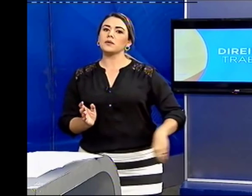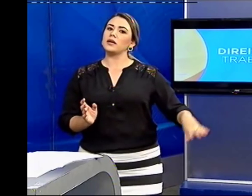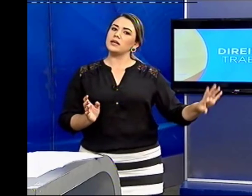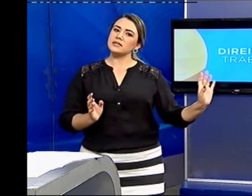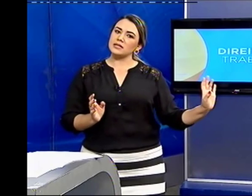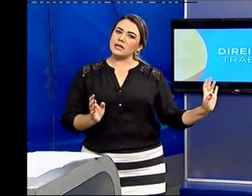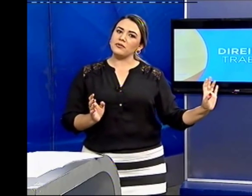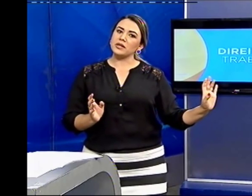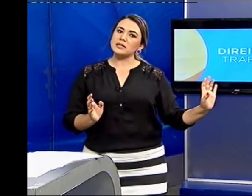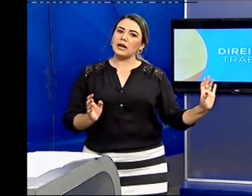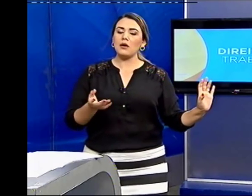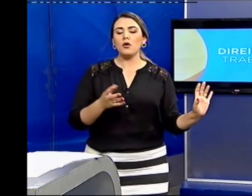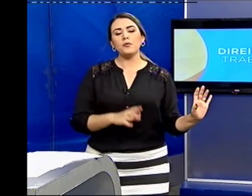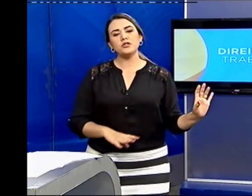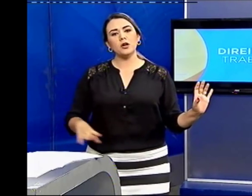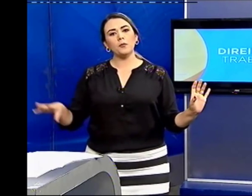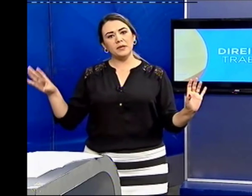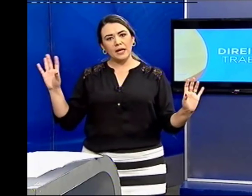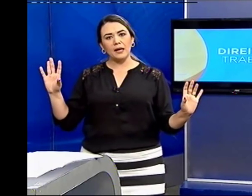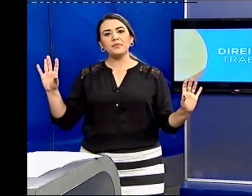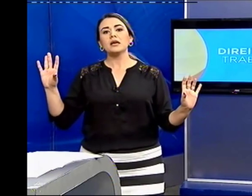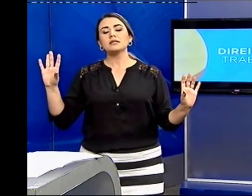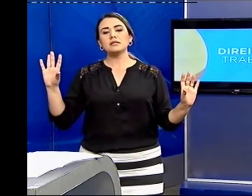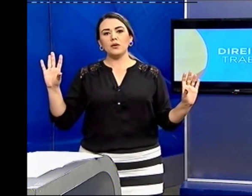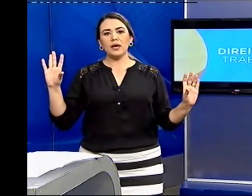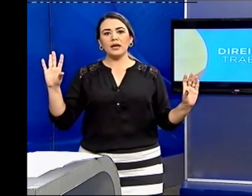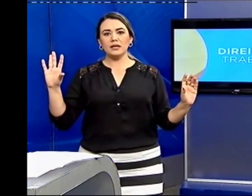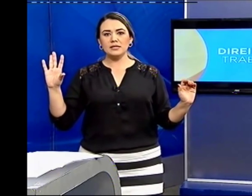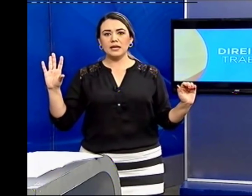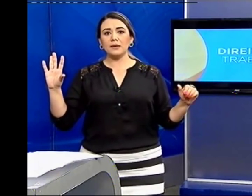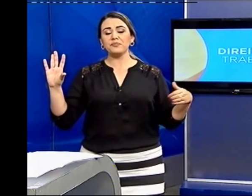se eu queria ser estável decenal ou eu podia optar se eu queria ser